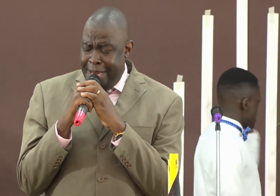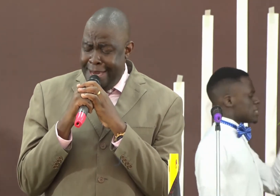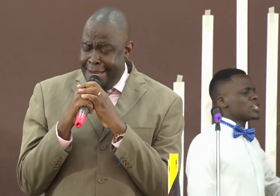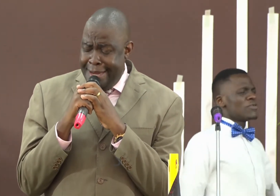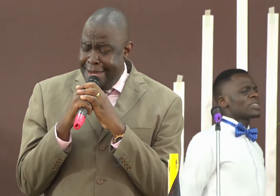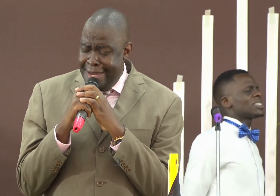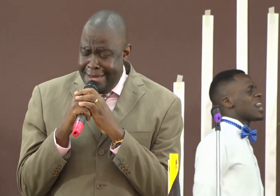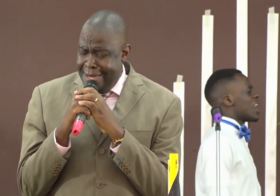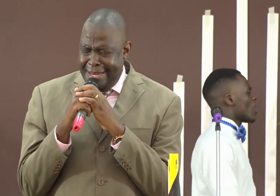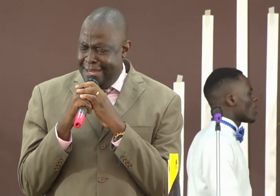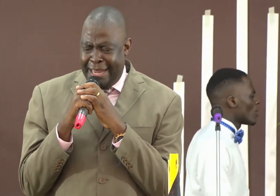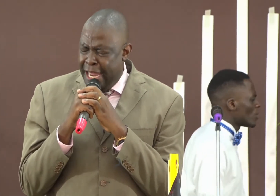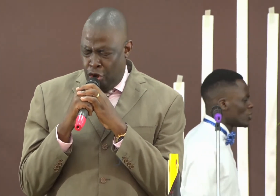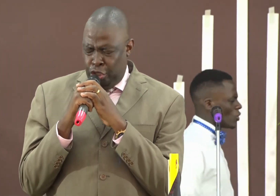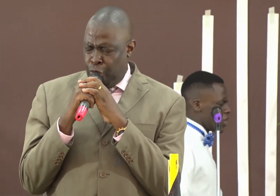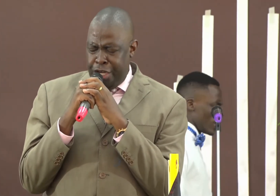Otuwele